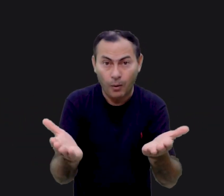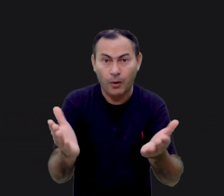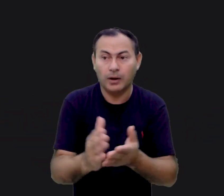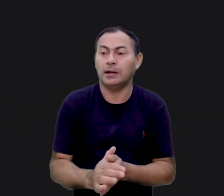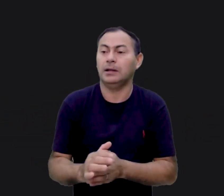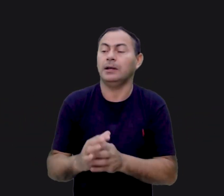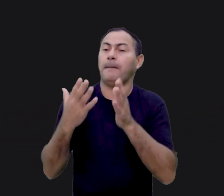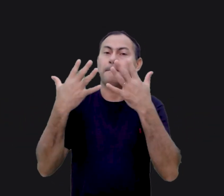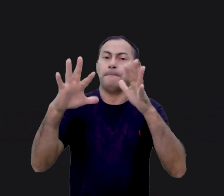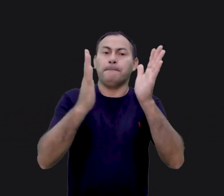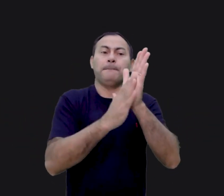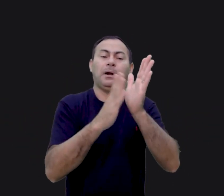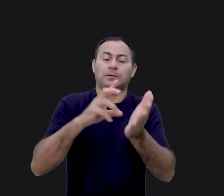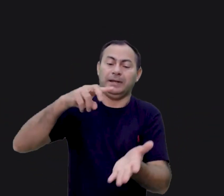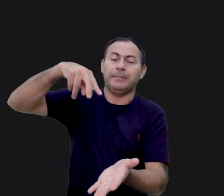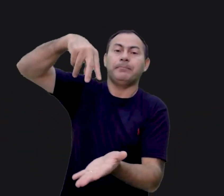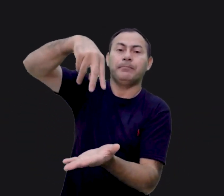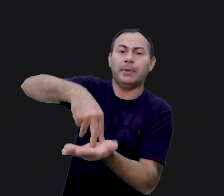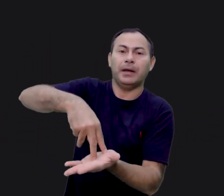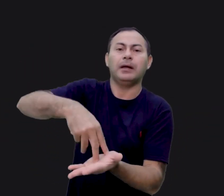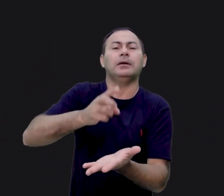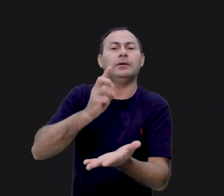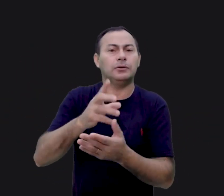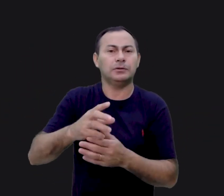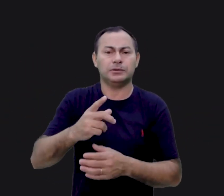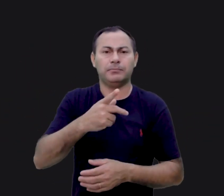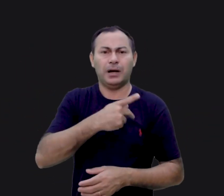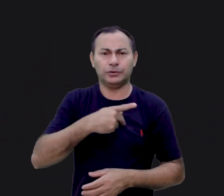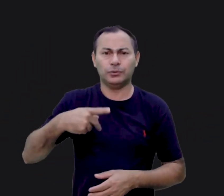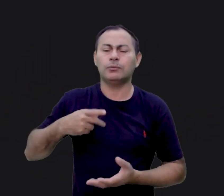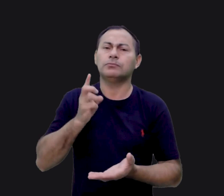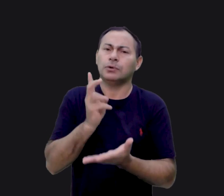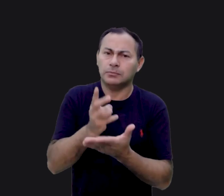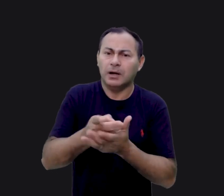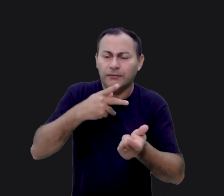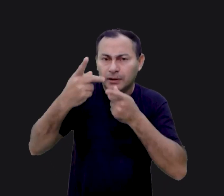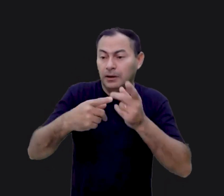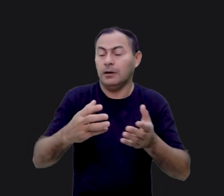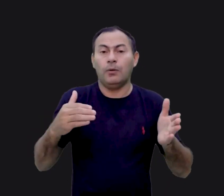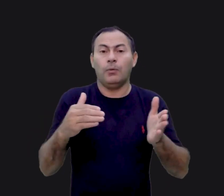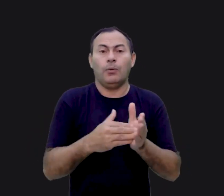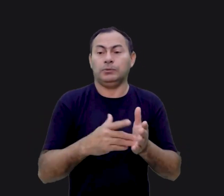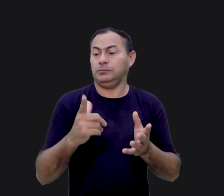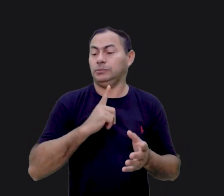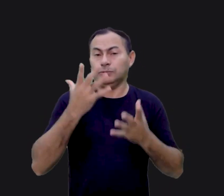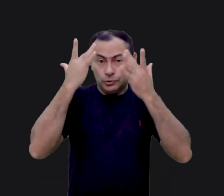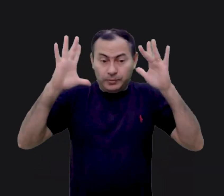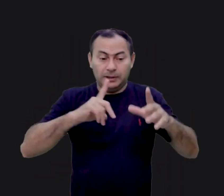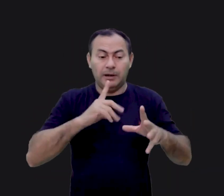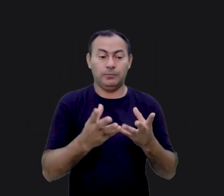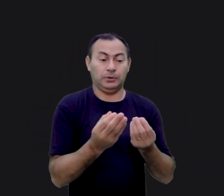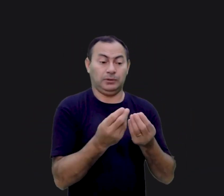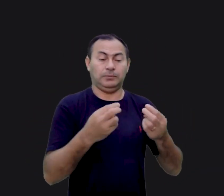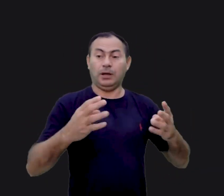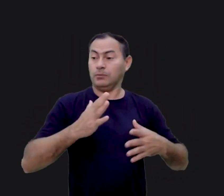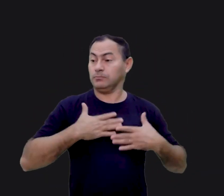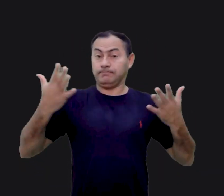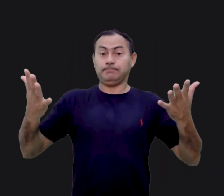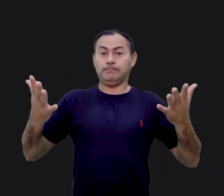elas me aplaudem de pé ele continuou sabe da última vez eu não soube ter abundância e agora estou assustado